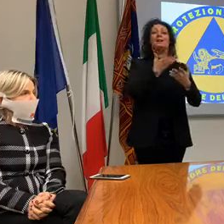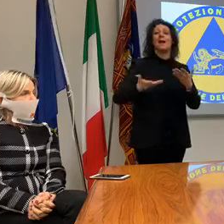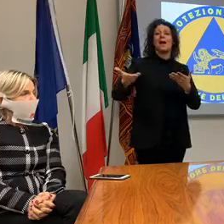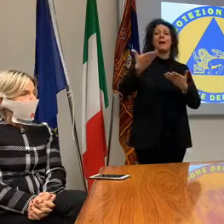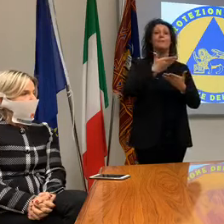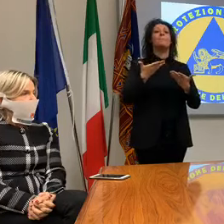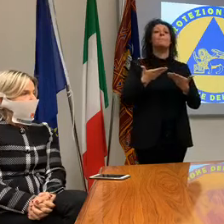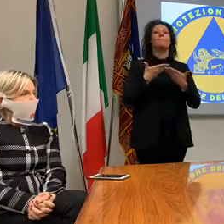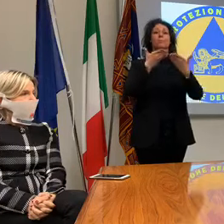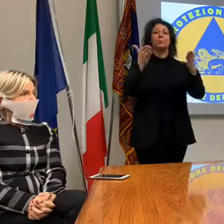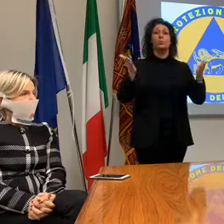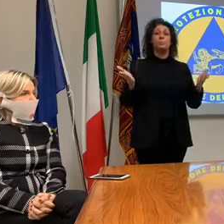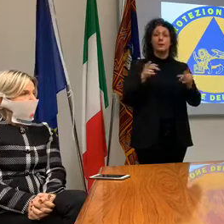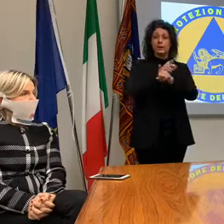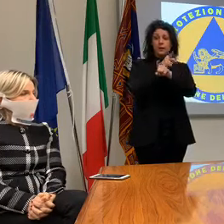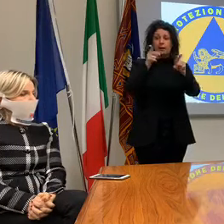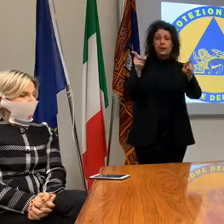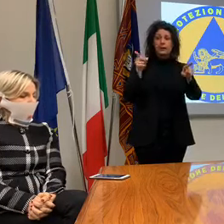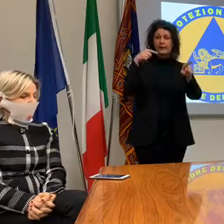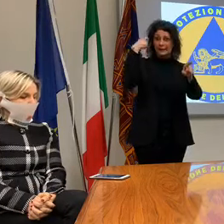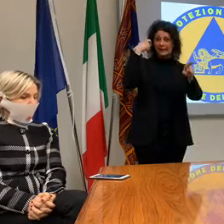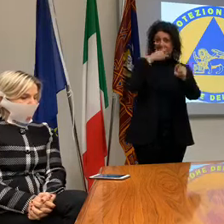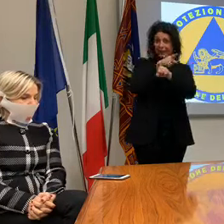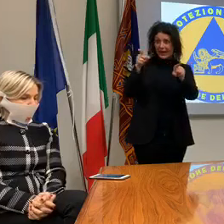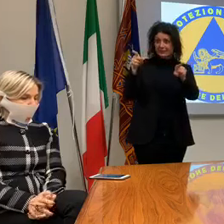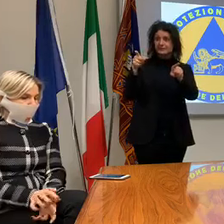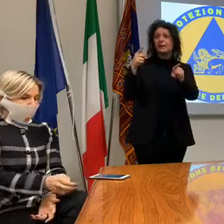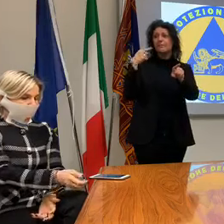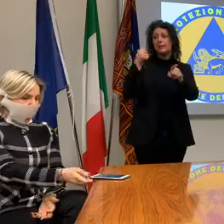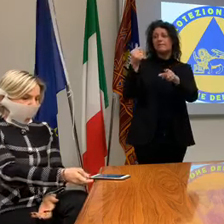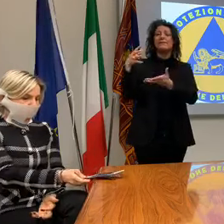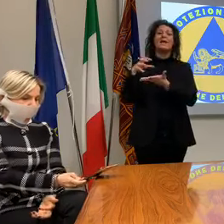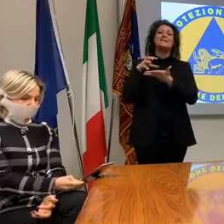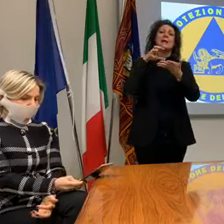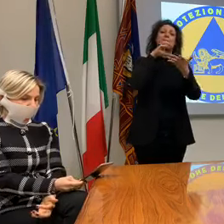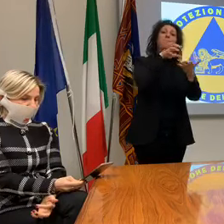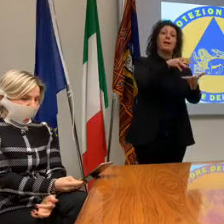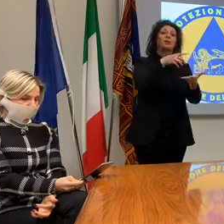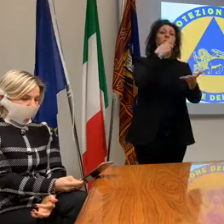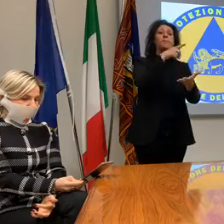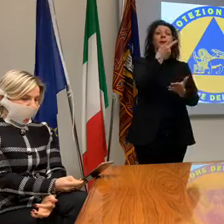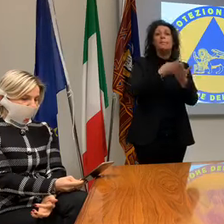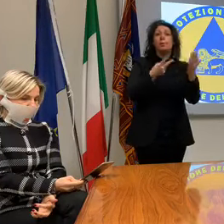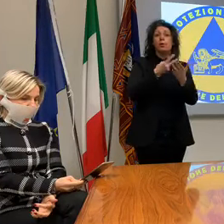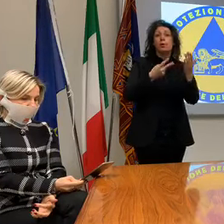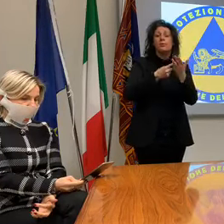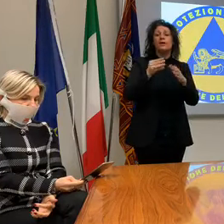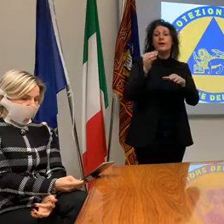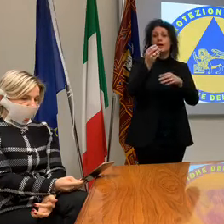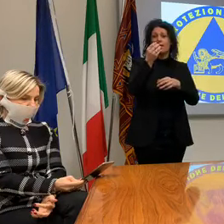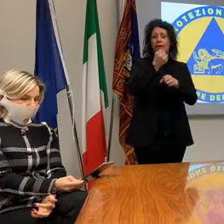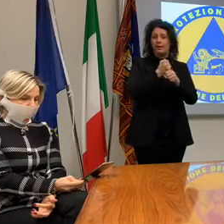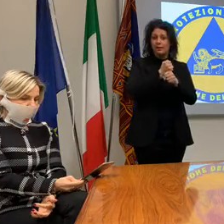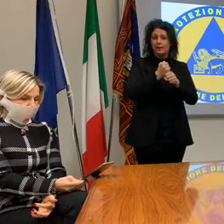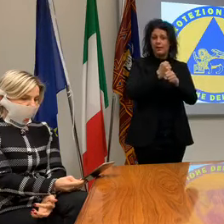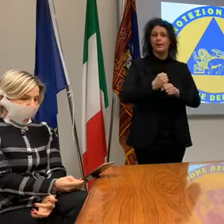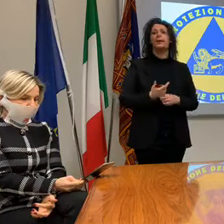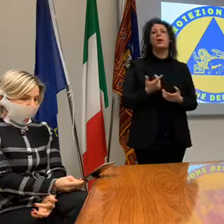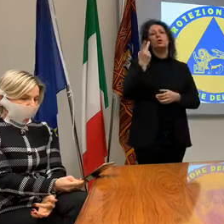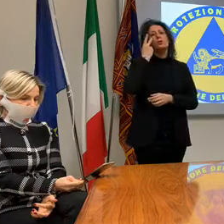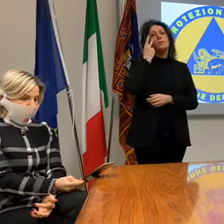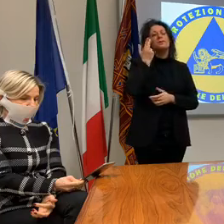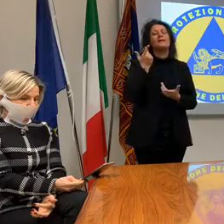essere interessate a fare finanziare un'opera come questa, o meglio, vogliamo vedere il costo del denaro, qual è più